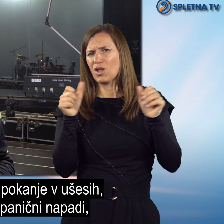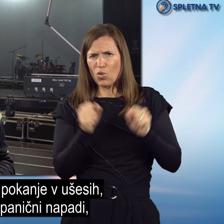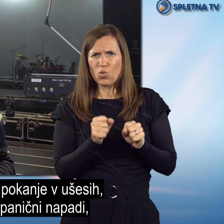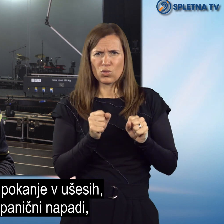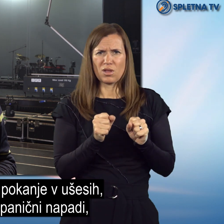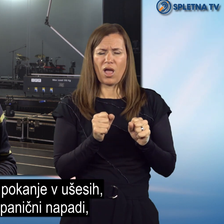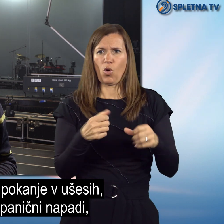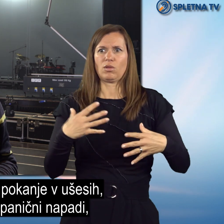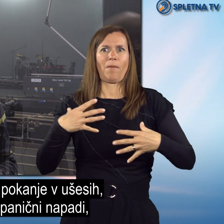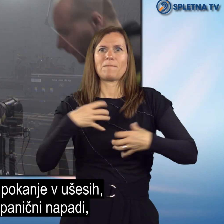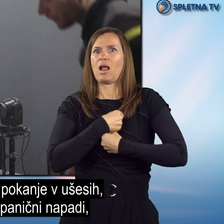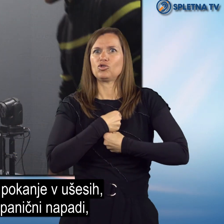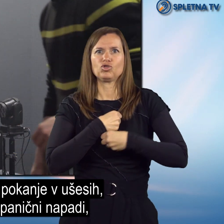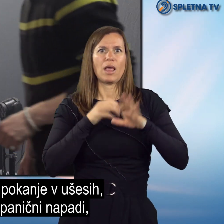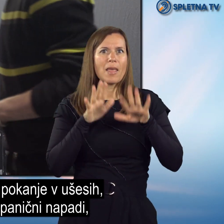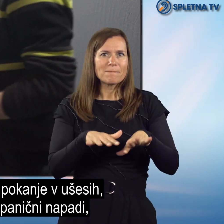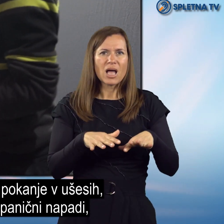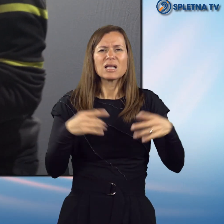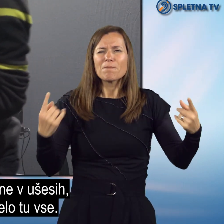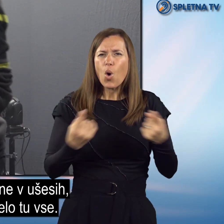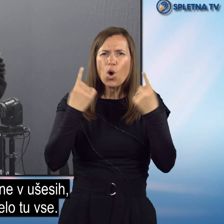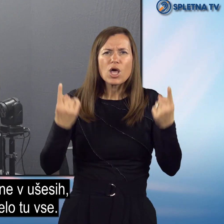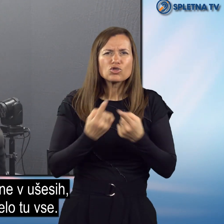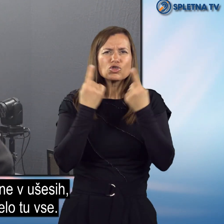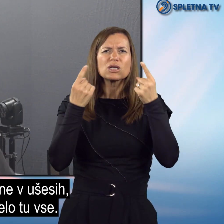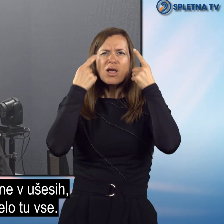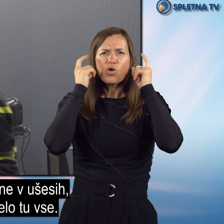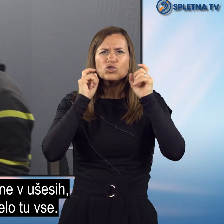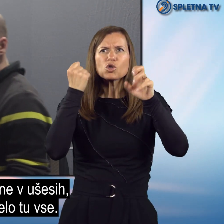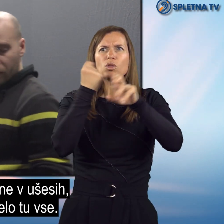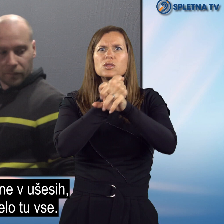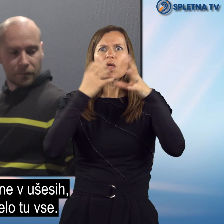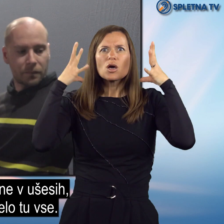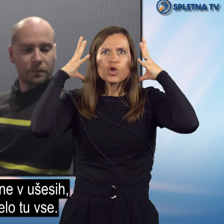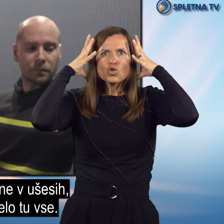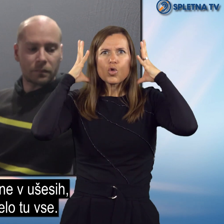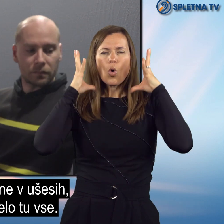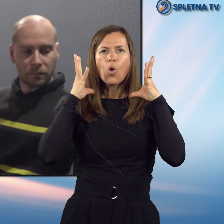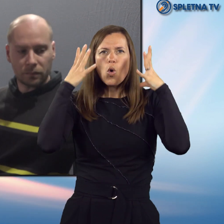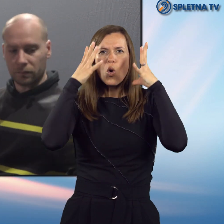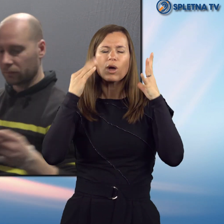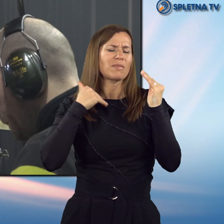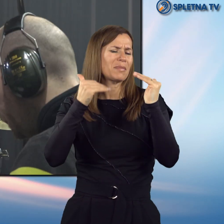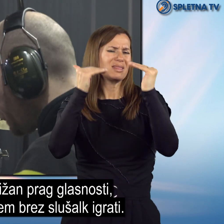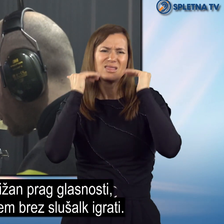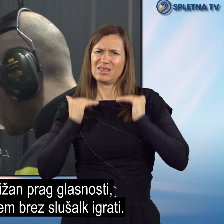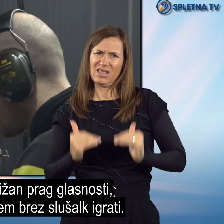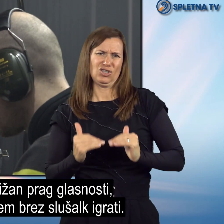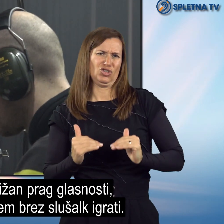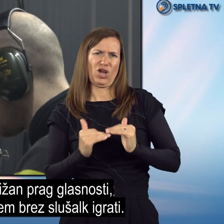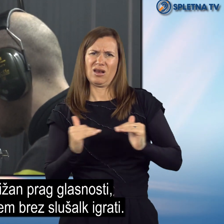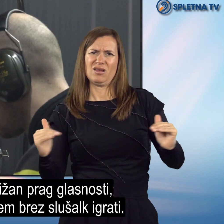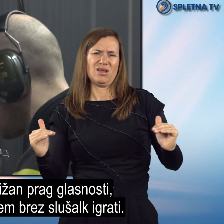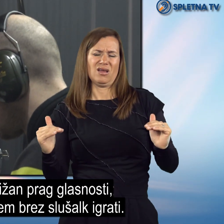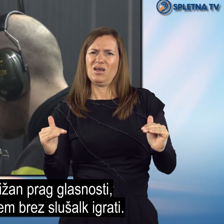distorzije, panični napadi, bolečine v ušesih, otrdelo tu vse. Imam zelo znižan prag,